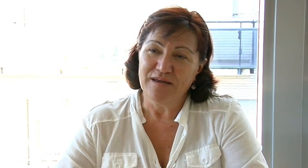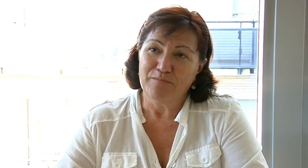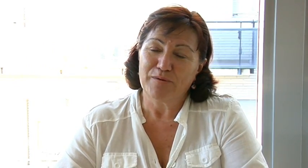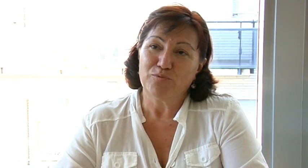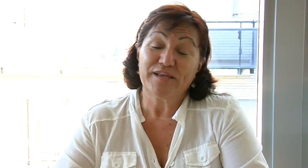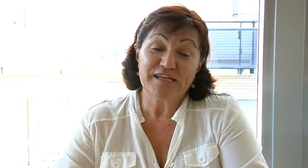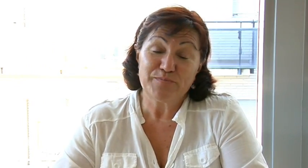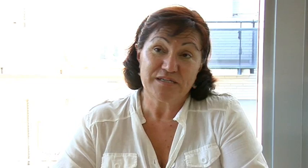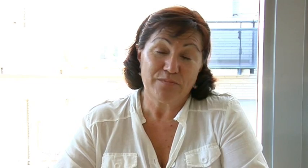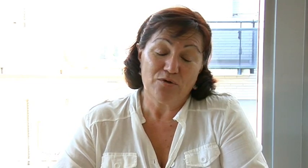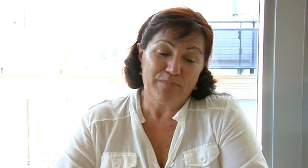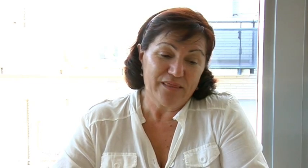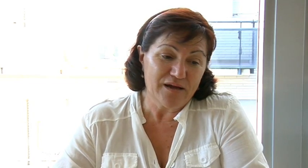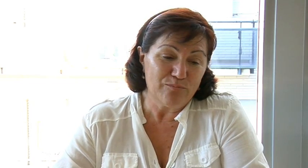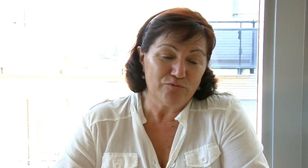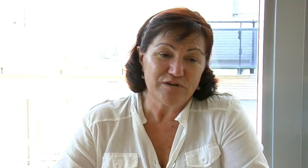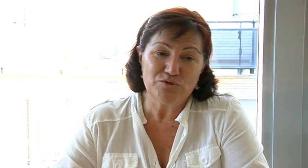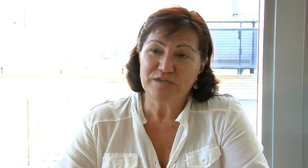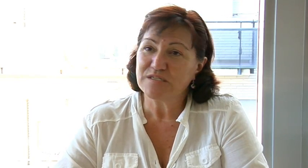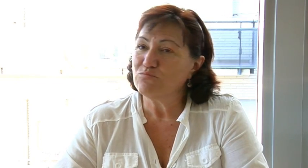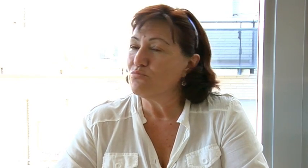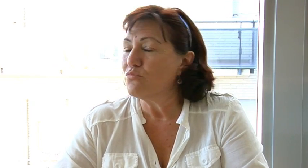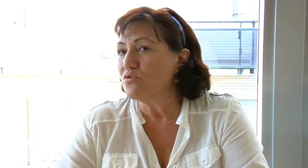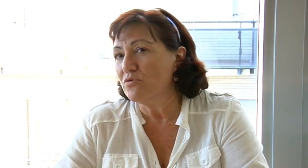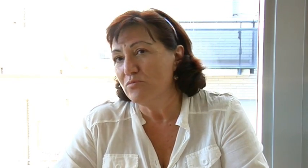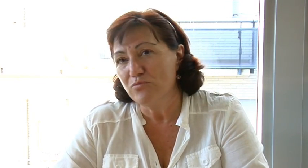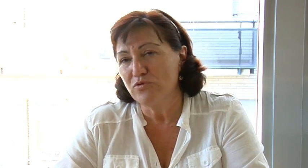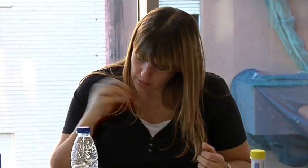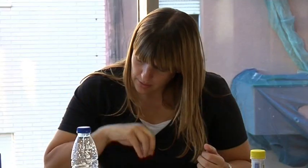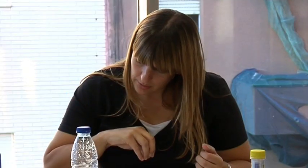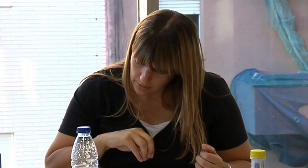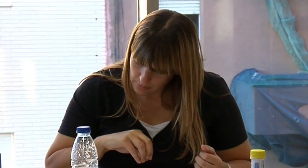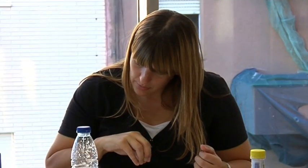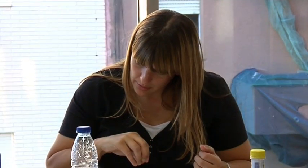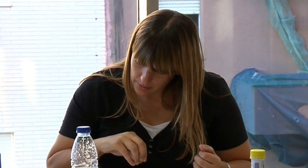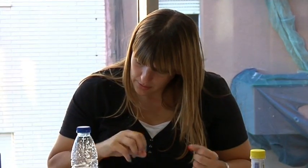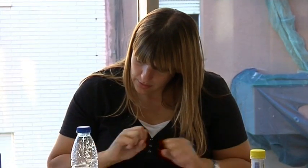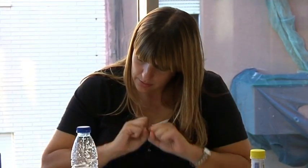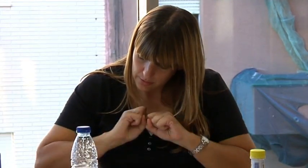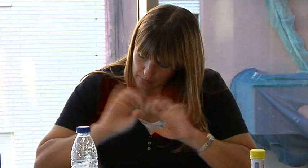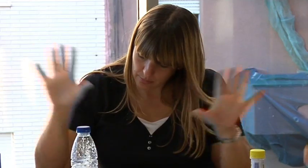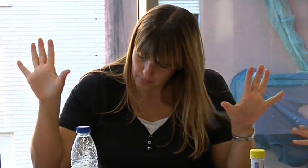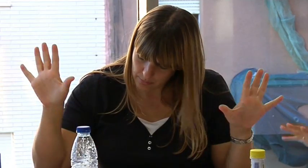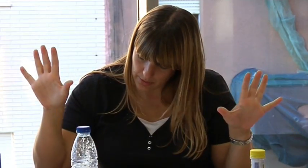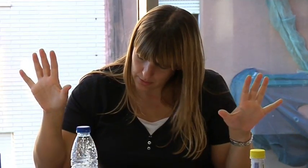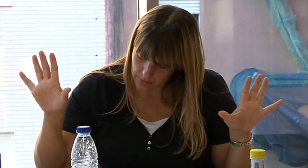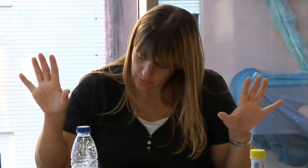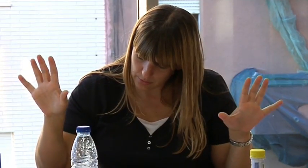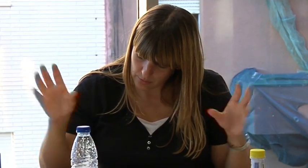per poder-te expressar millor, a part de que el professor és molt, molt expressiu i ens ensenya i ens corregeix. És com el que